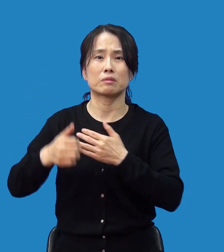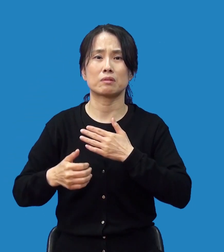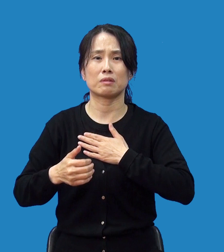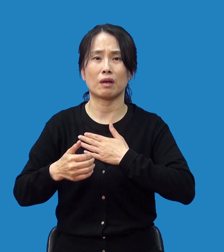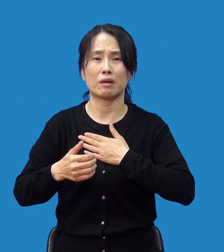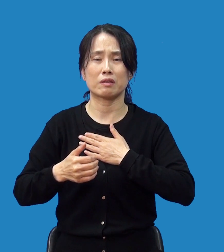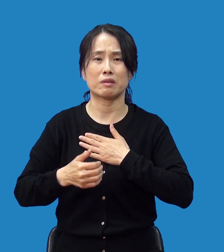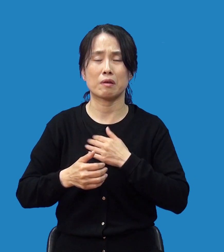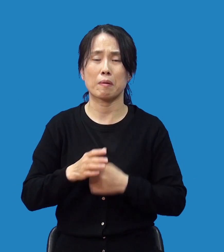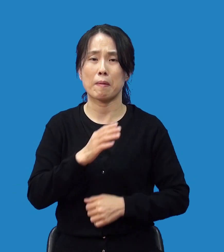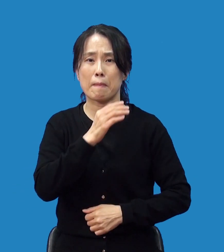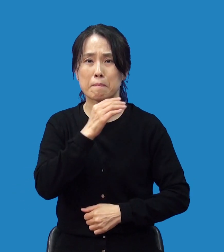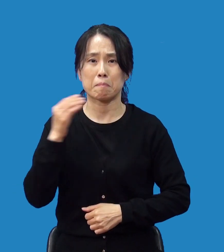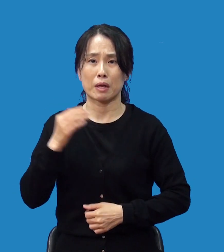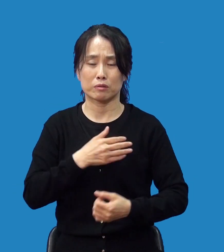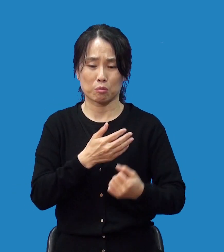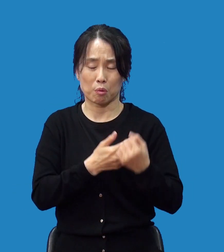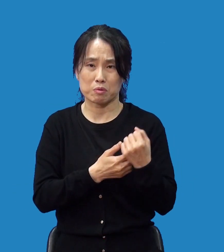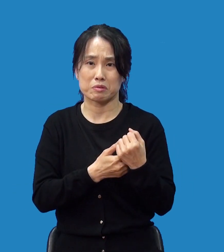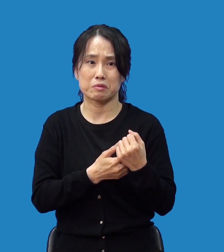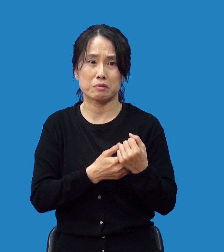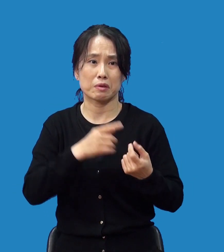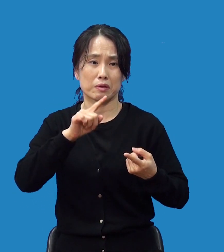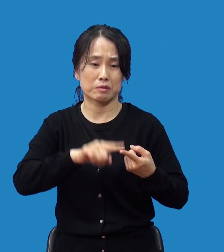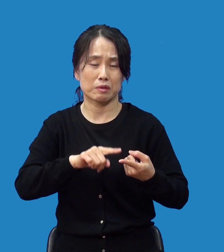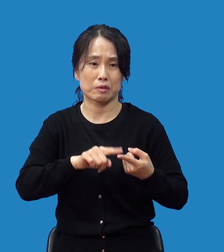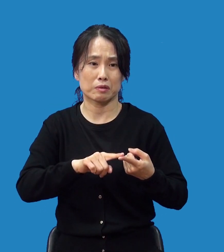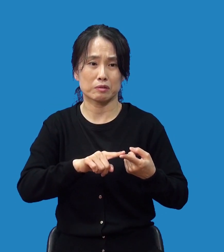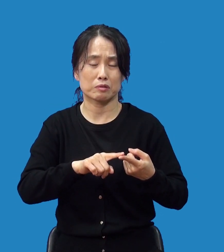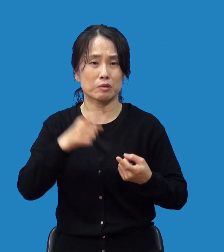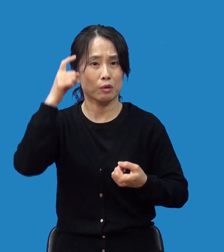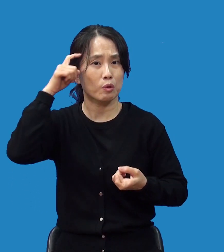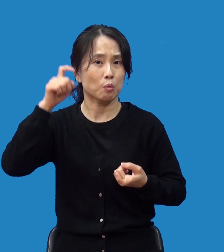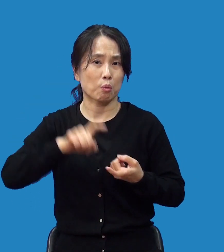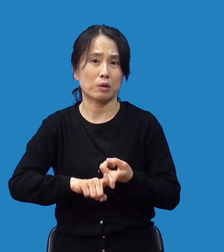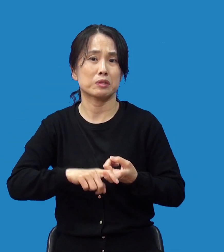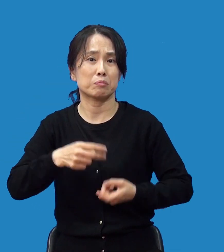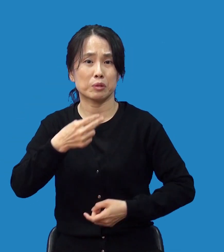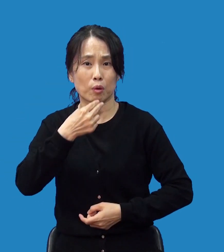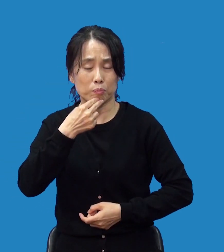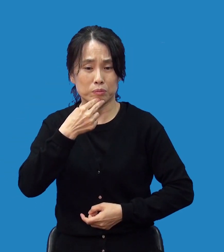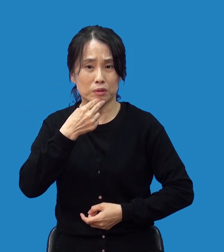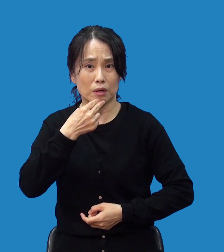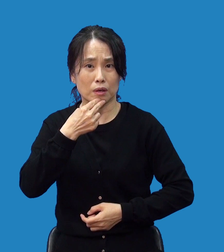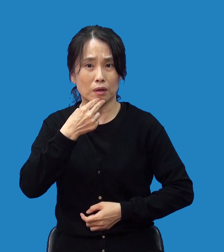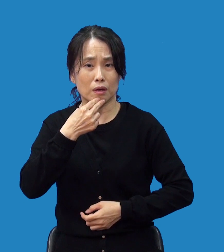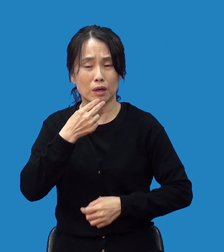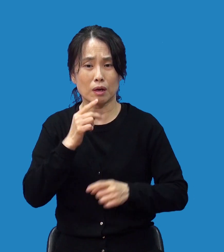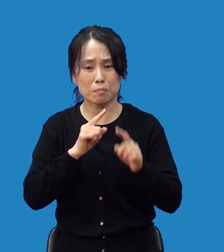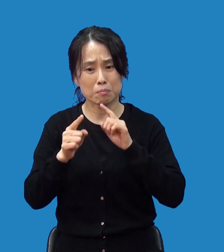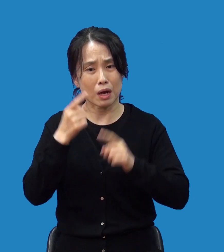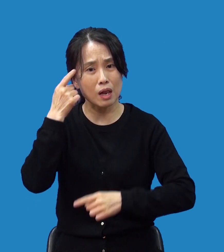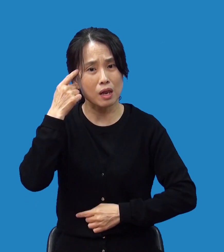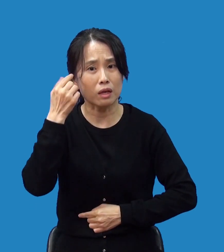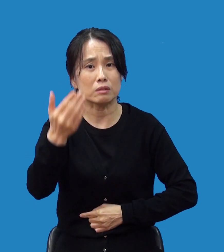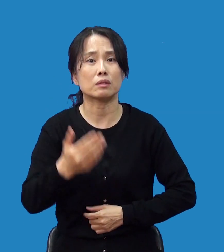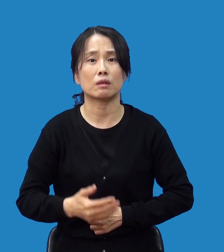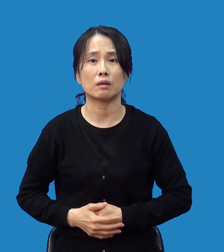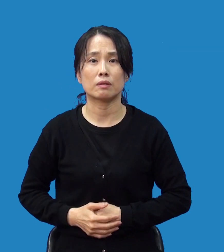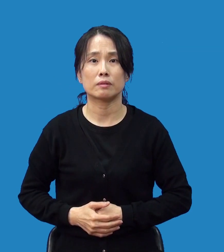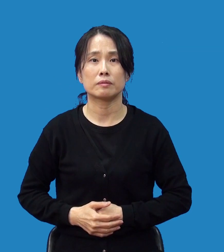나의 정당한 권리 따위에는 아는 채도 하지 않으신다